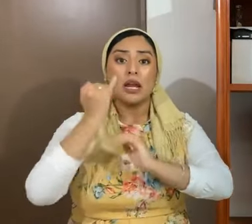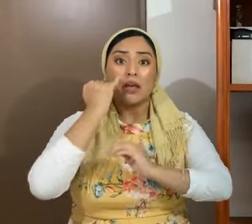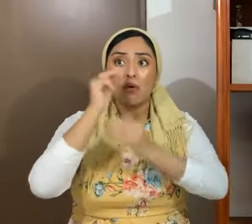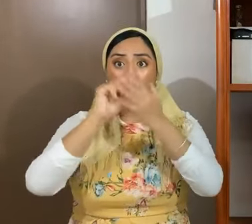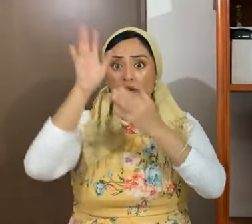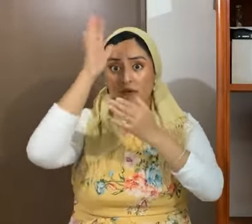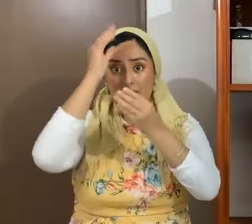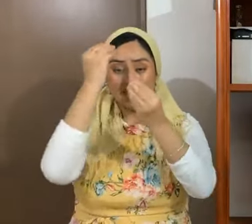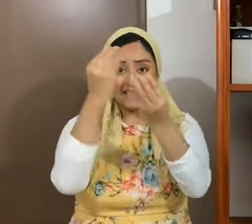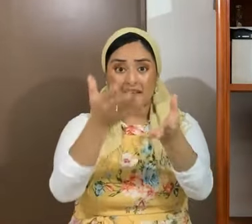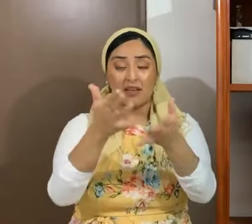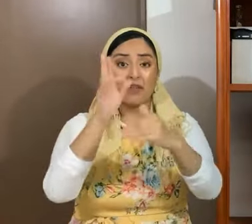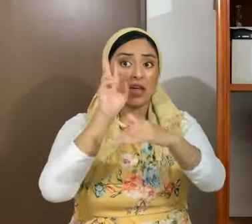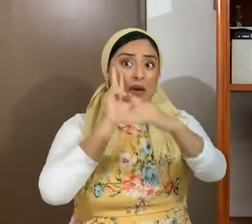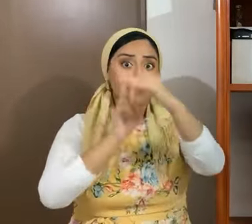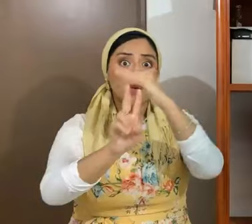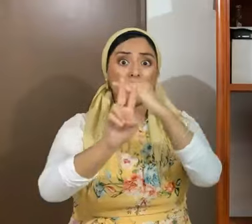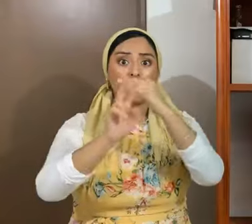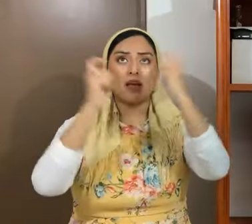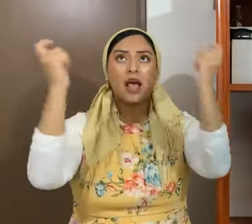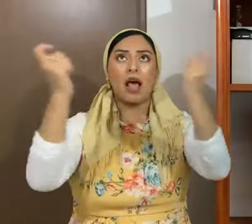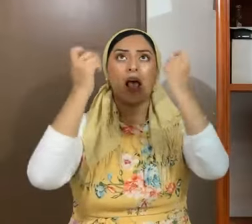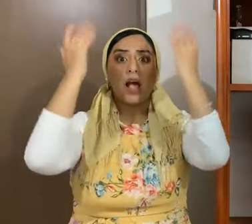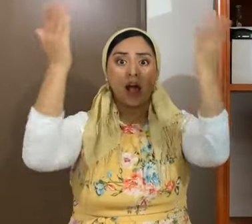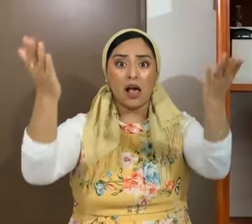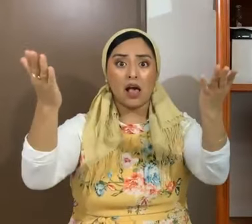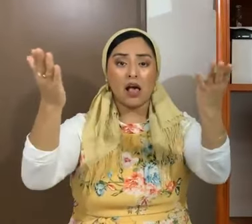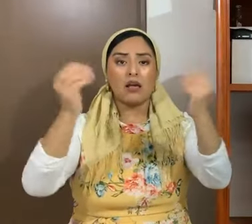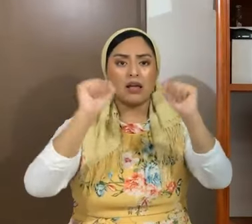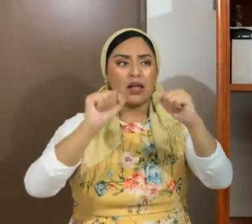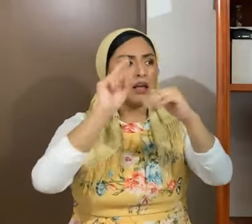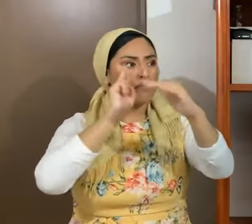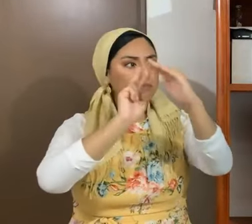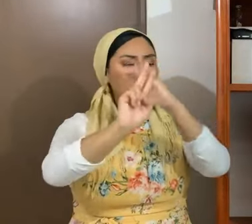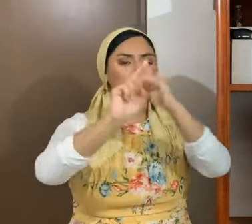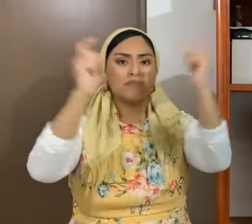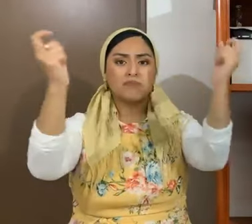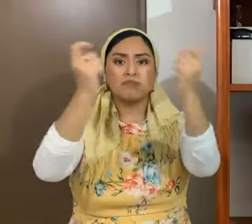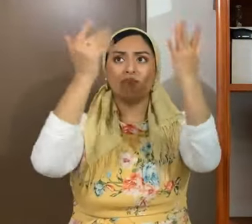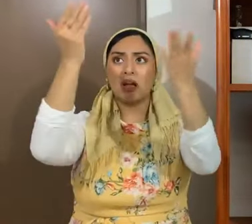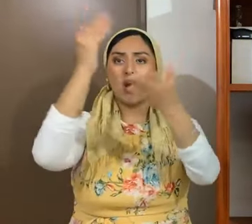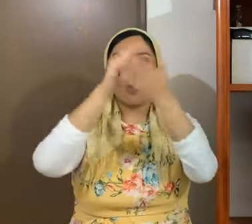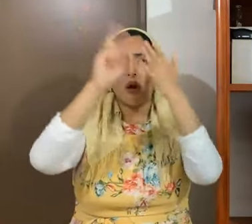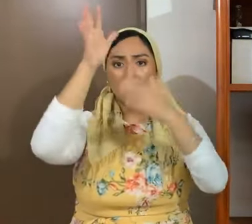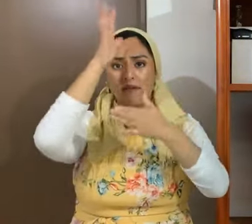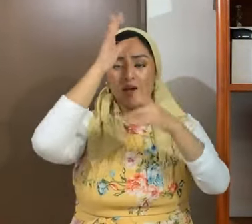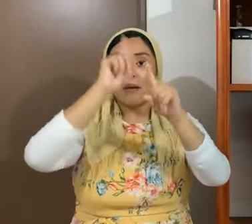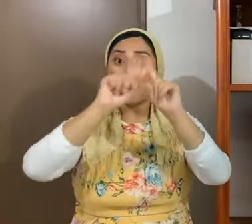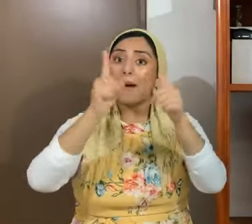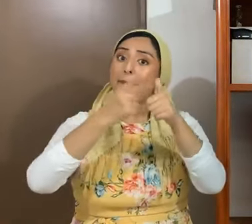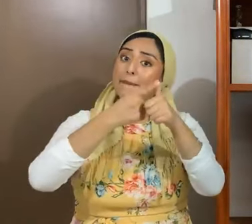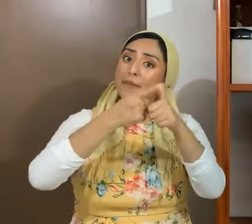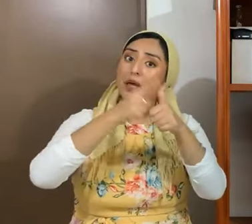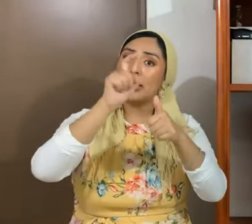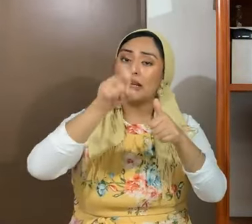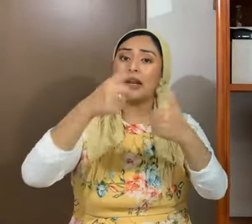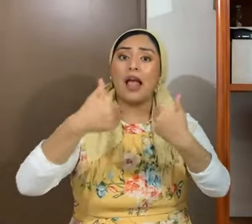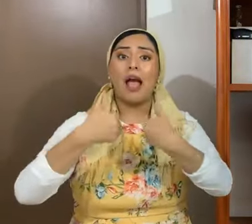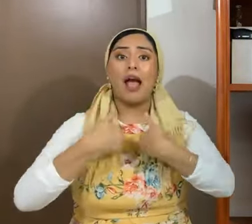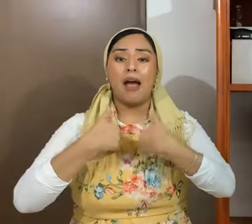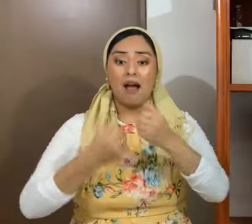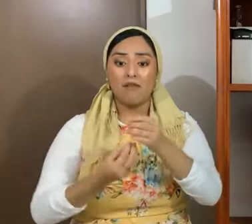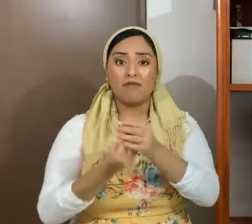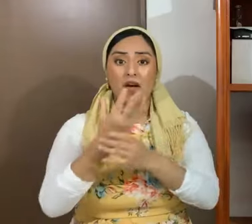Eterno te da el don de profecía, aleluya, y que puedas profetizar y exaltar al Eterno. Pero antes hay que tener